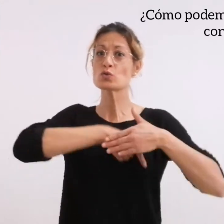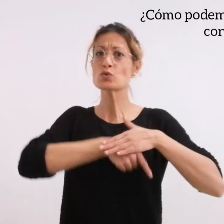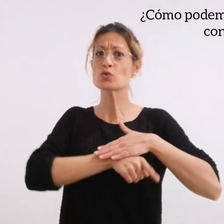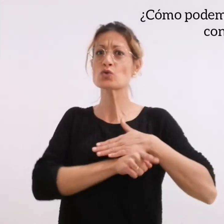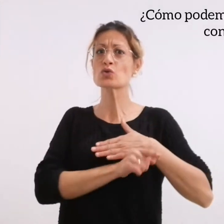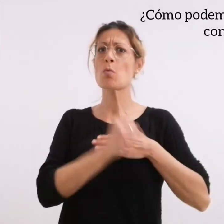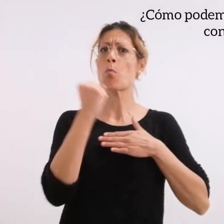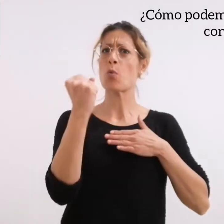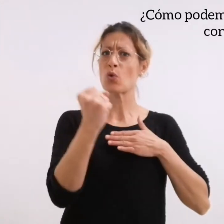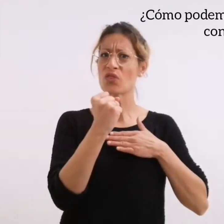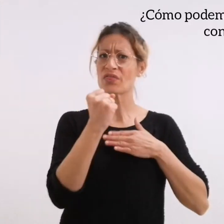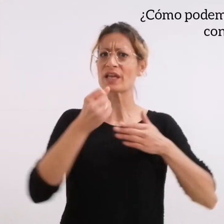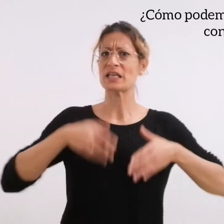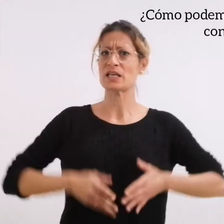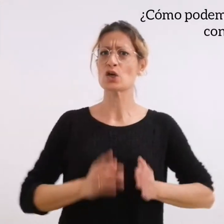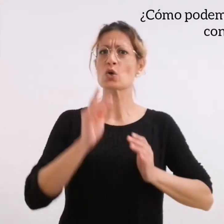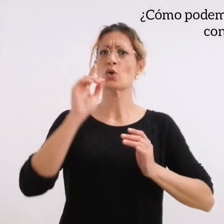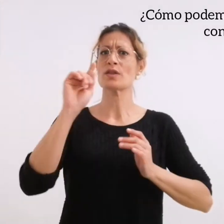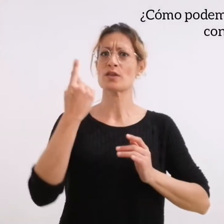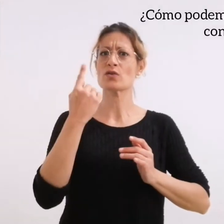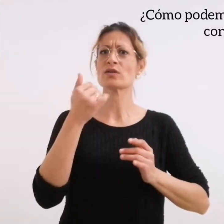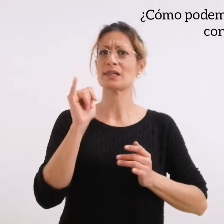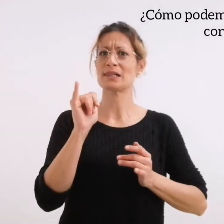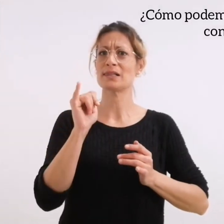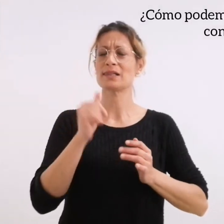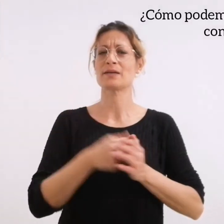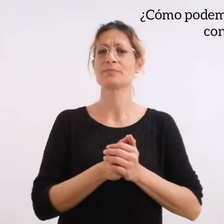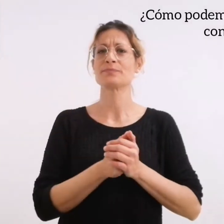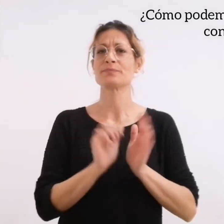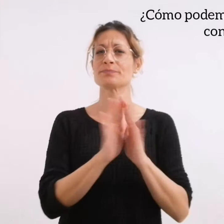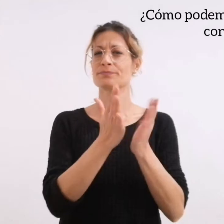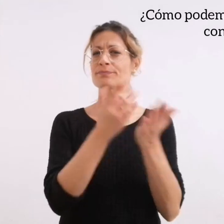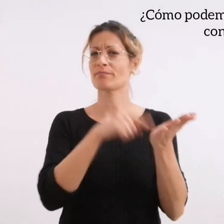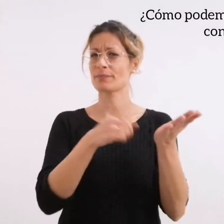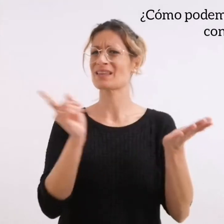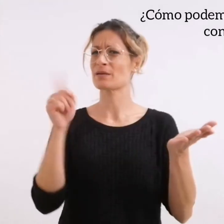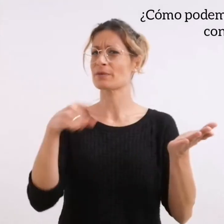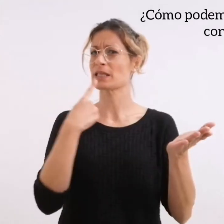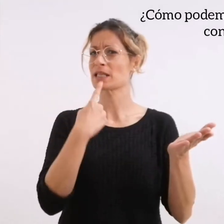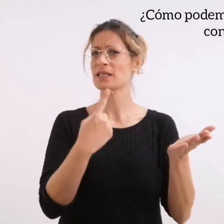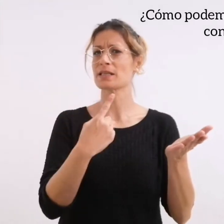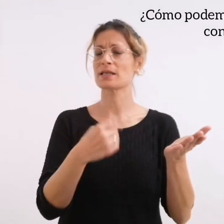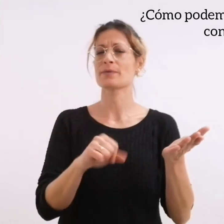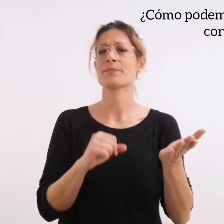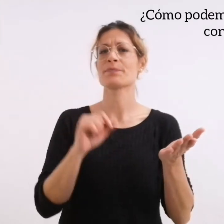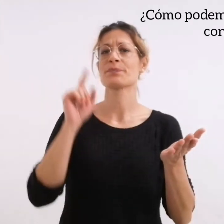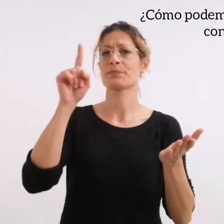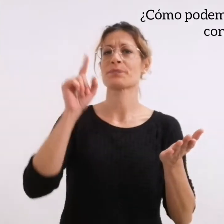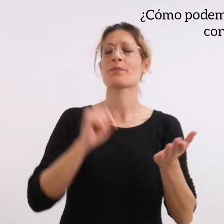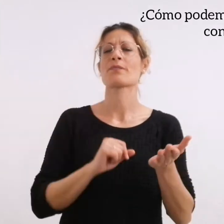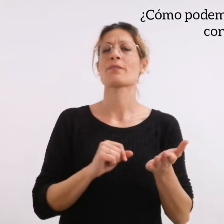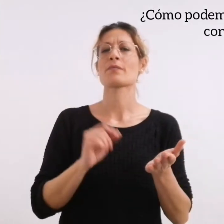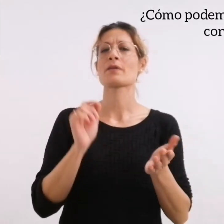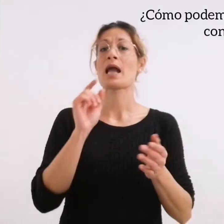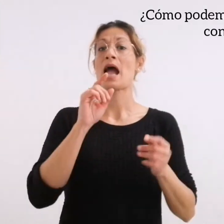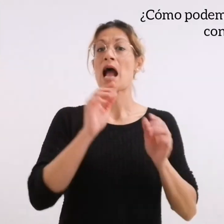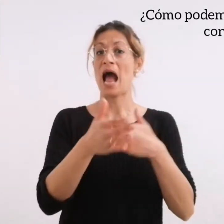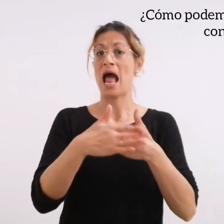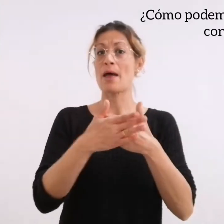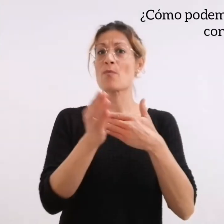Dios. También el Señor lo dice en Apocalipsis 3:20. He aquí yo estoy a la puerta y llamo. Si alguno oye mi voz y abre la